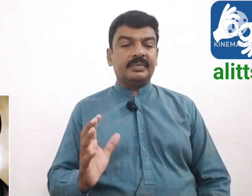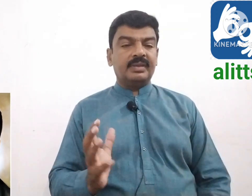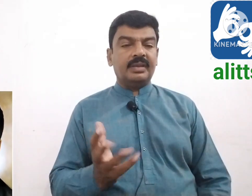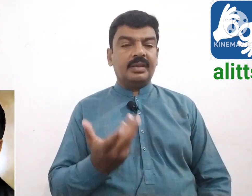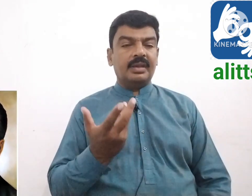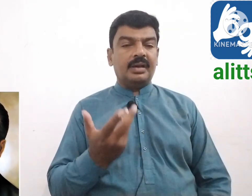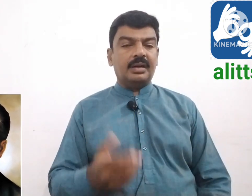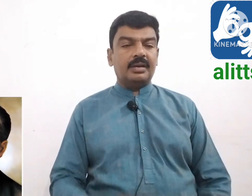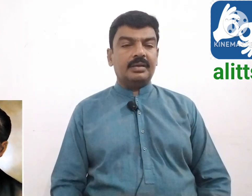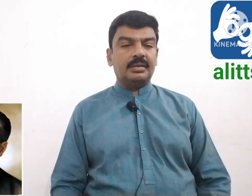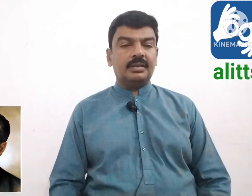क्या